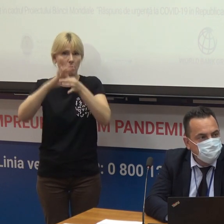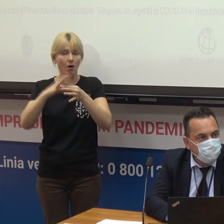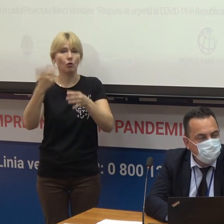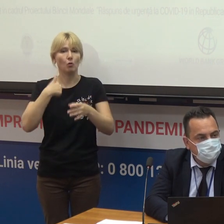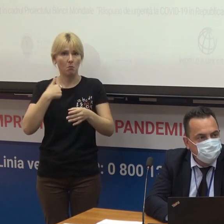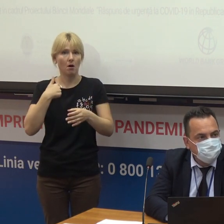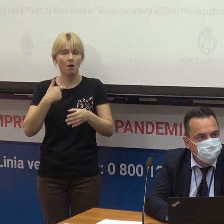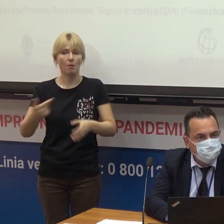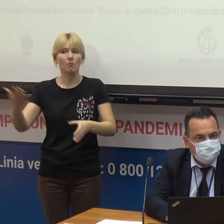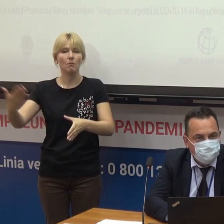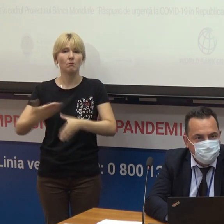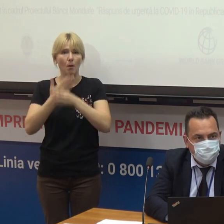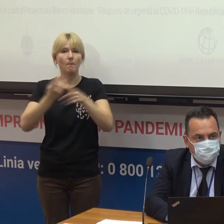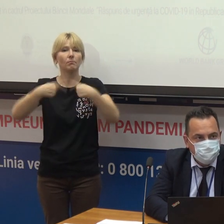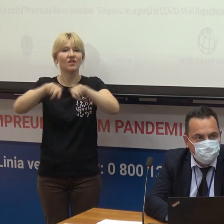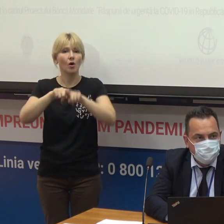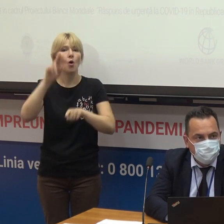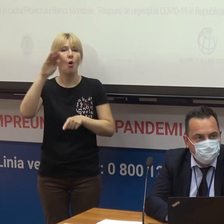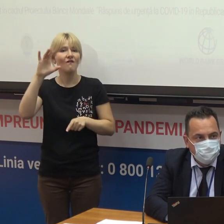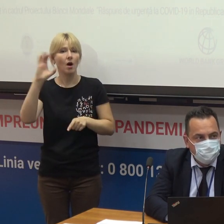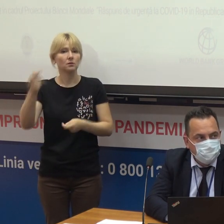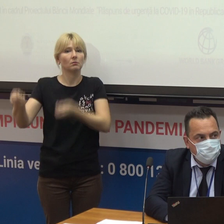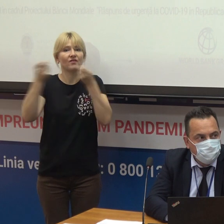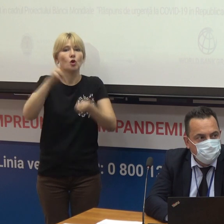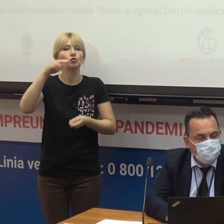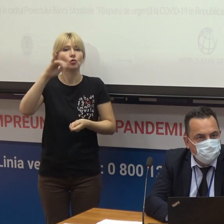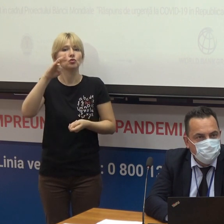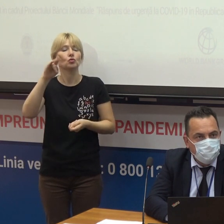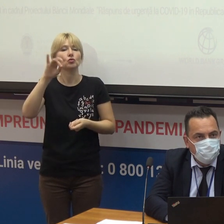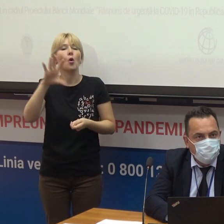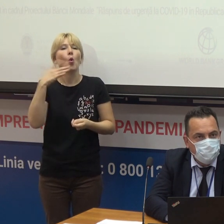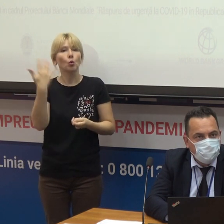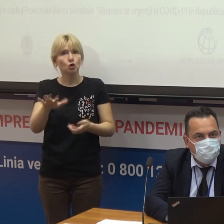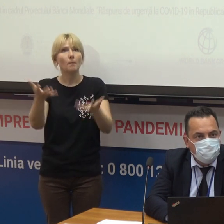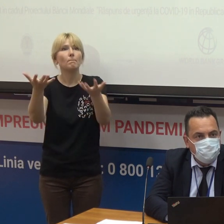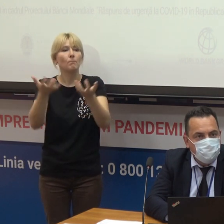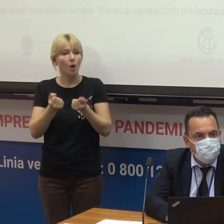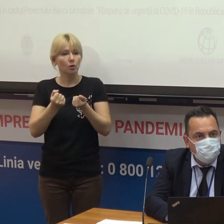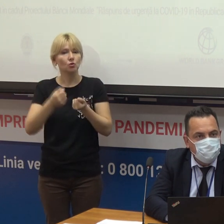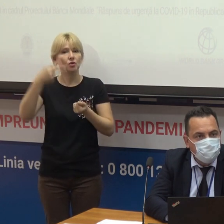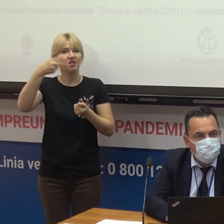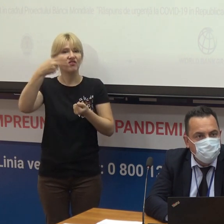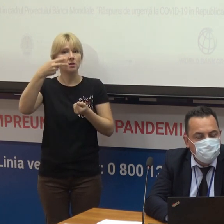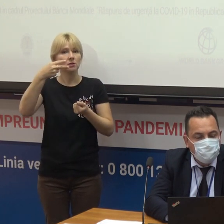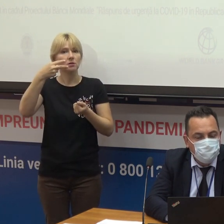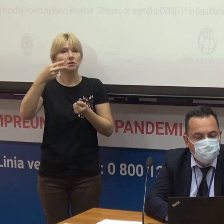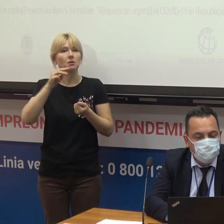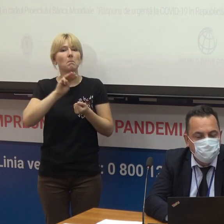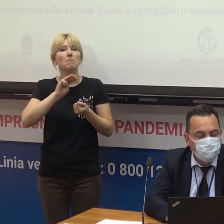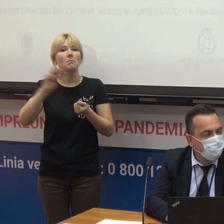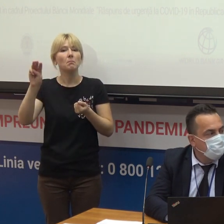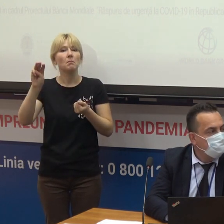platforma COVAX vaccinul Johnson & Johnson, a fost administrat la peste 20 de milioane de